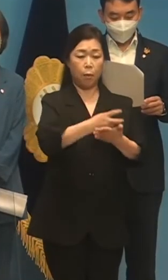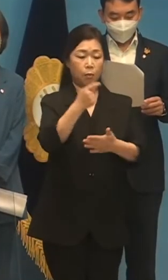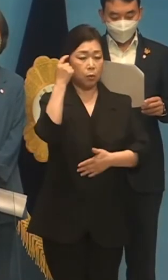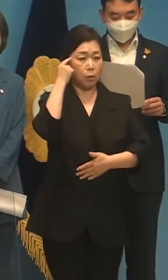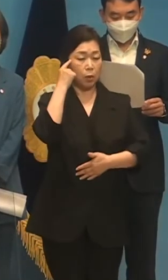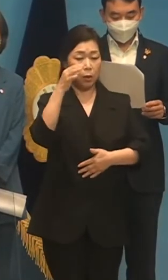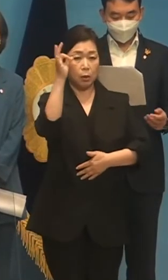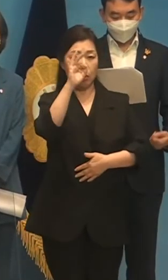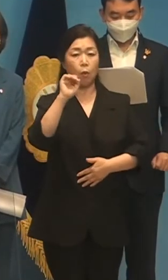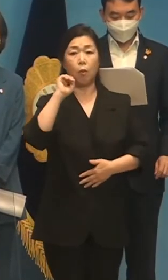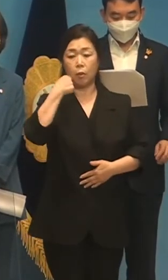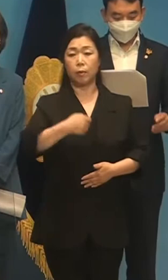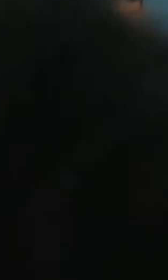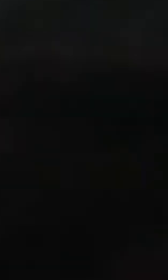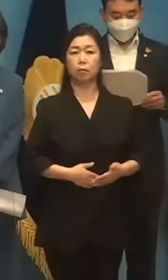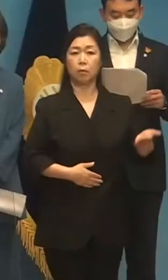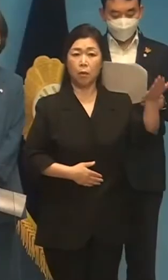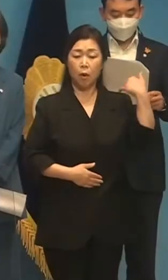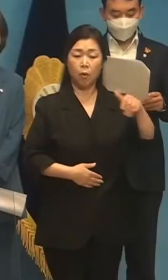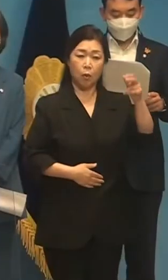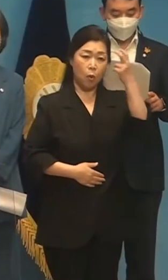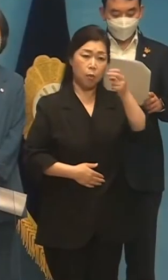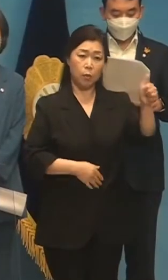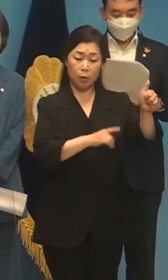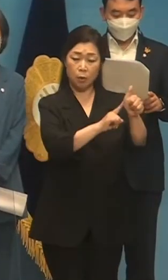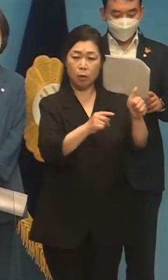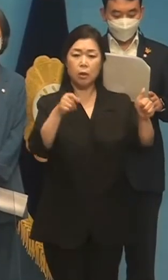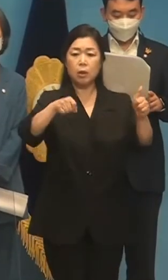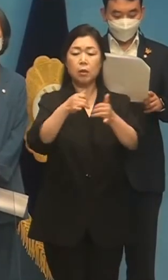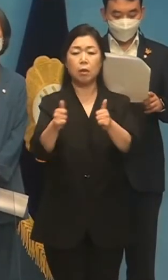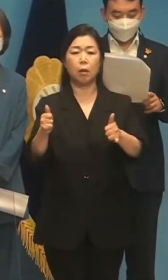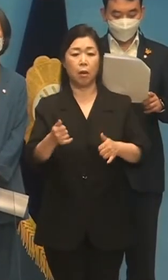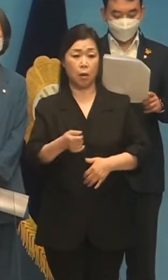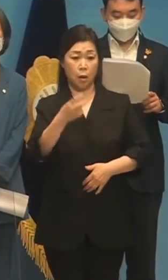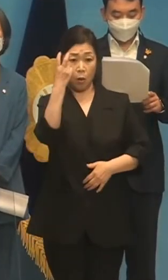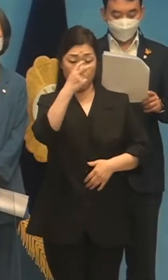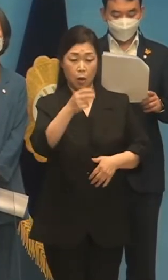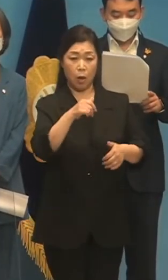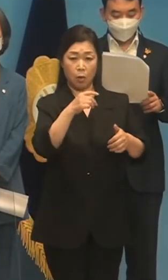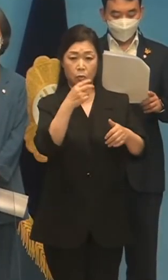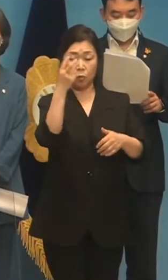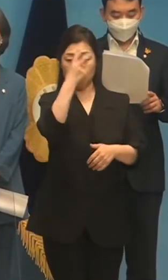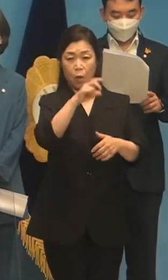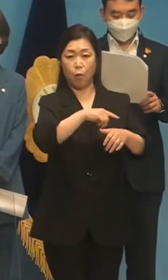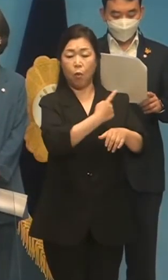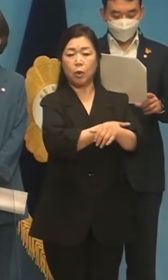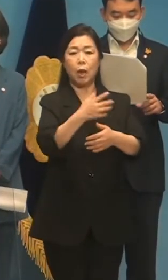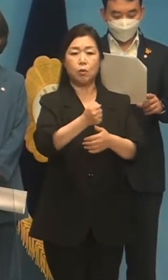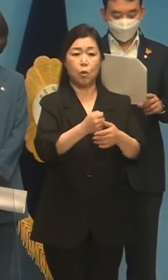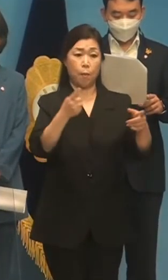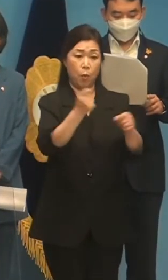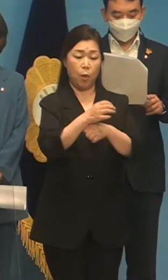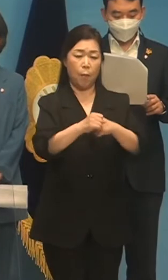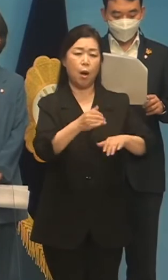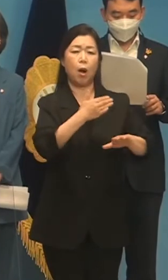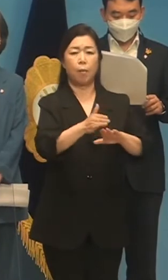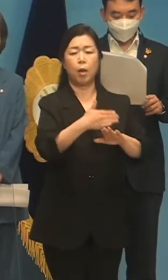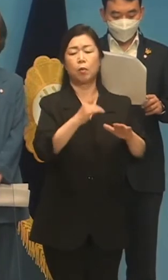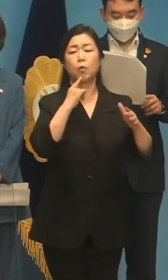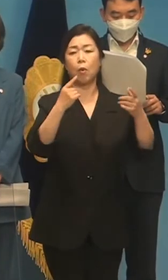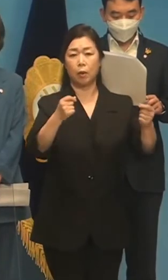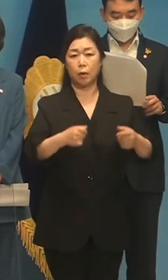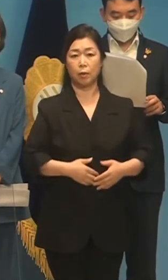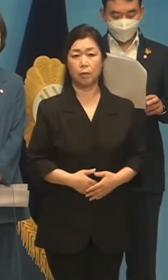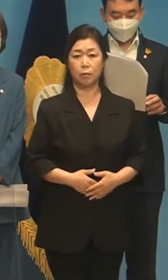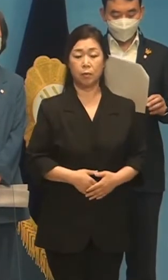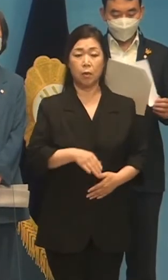수 있습니까? 과거 어떤 검사는 기자에게 검사가 수사권 갖고 보복하면 깡패라고 했습니다. 과연